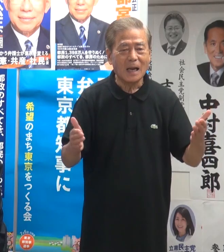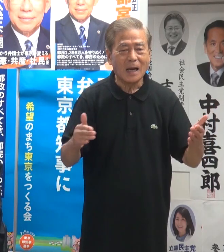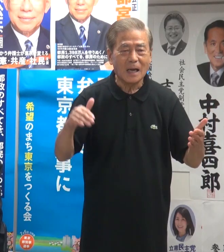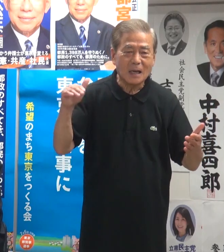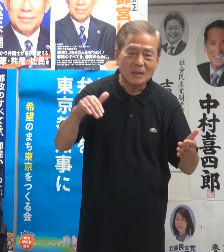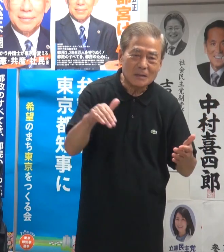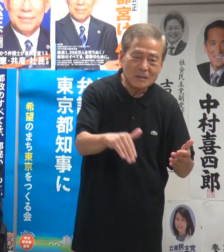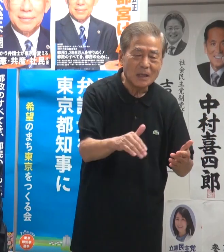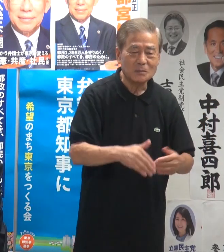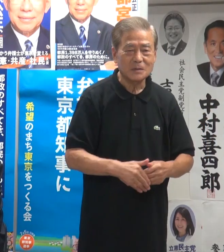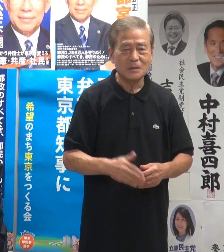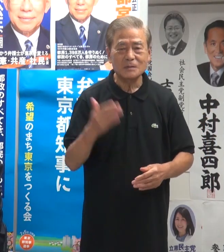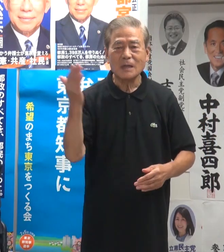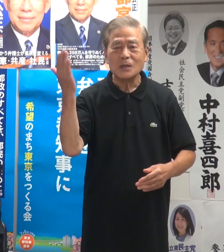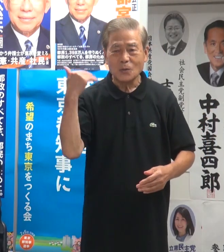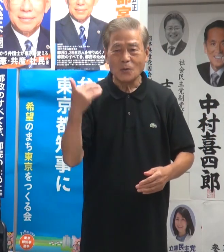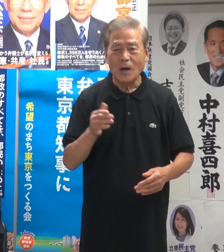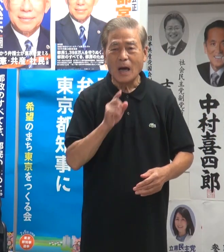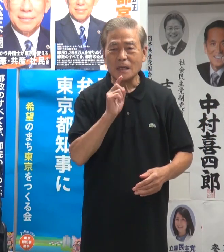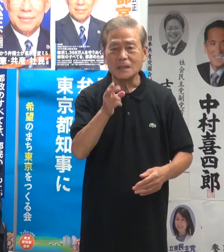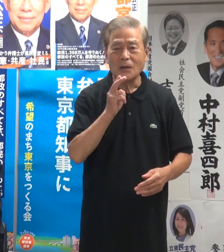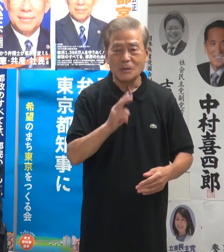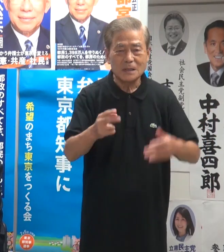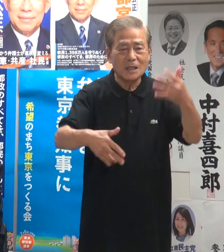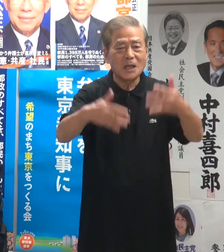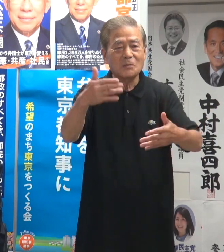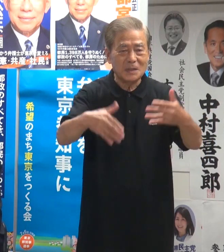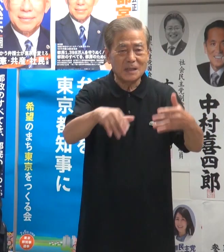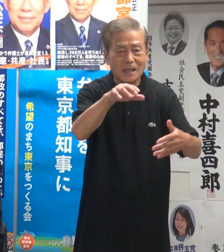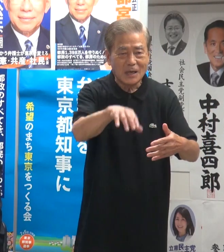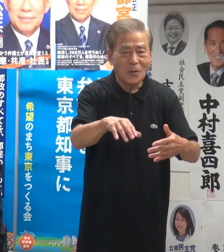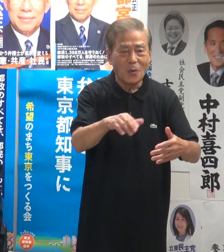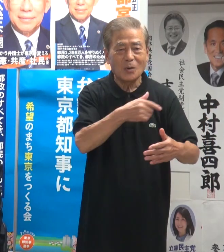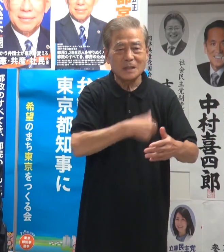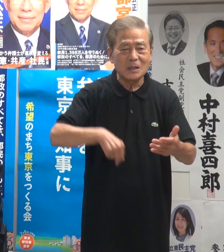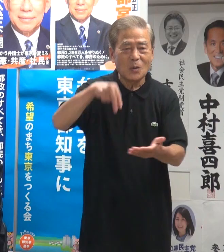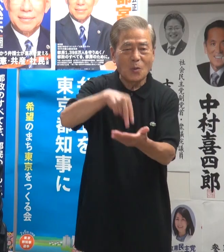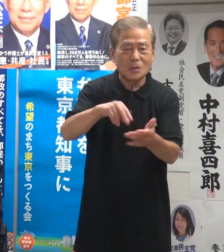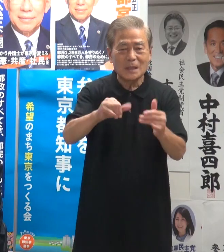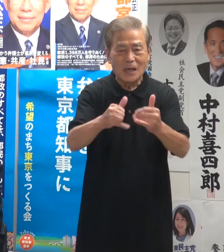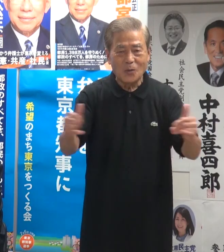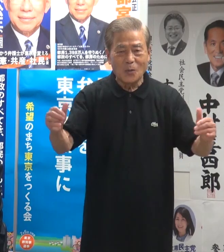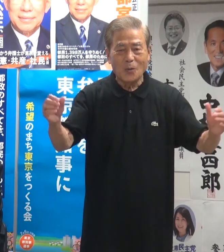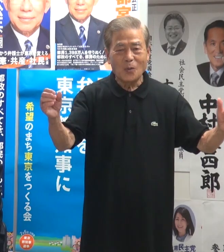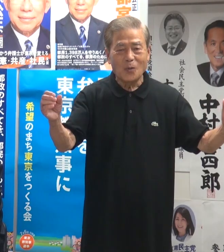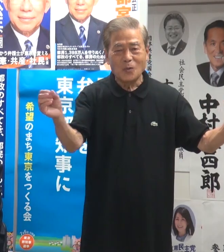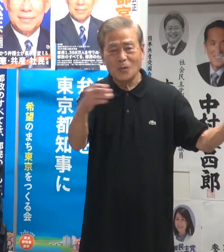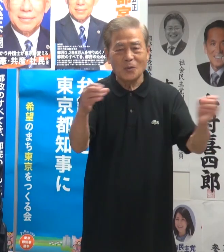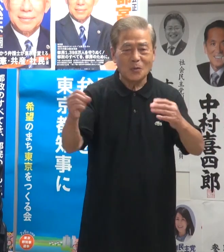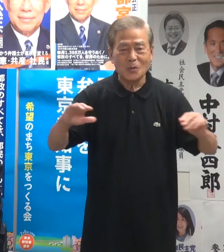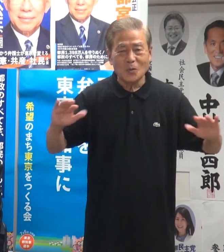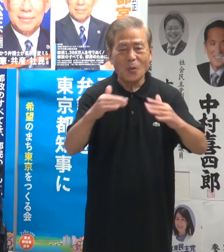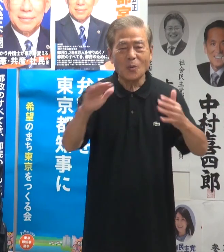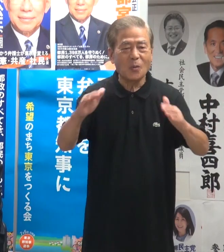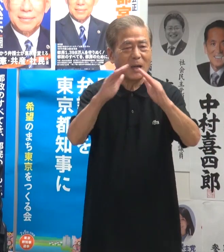ような討論会の企画が全くなかったというような問題でもあるわけですね。